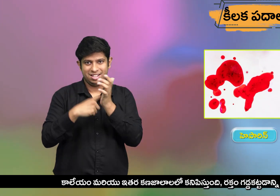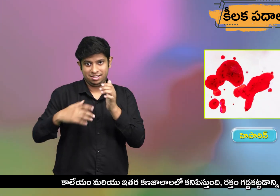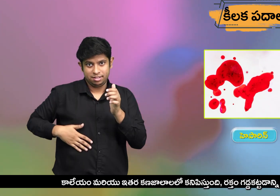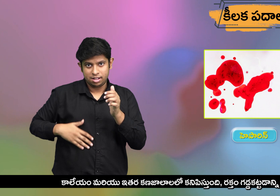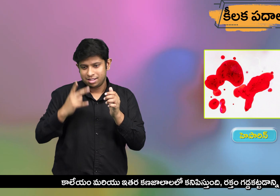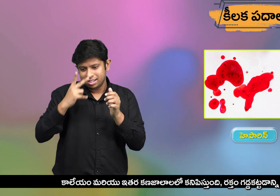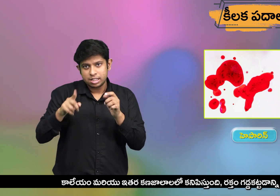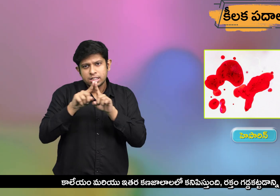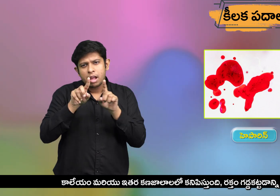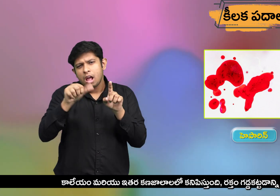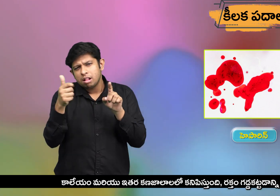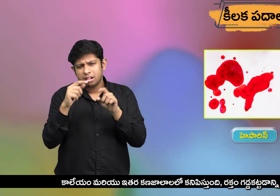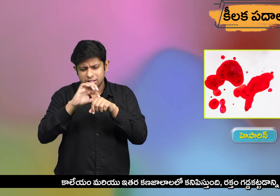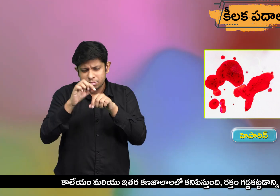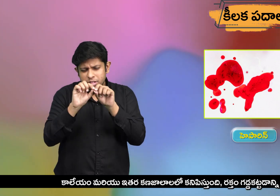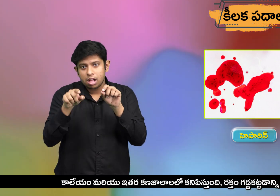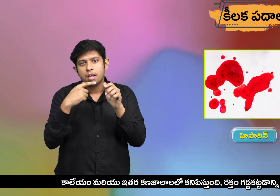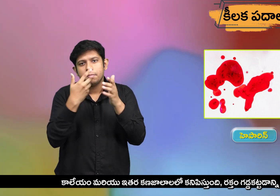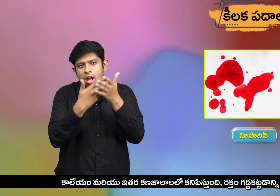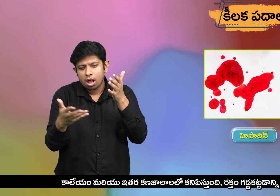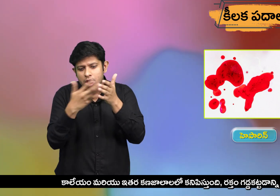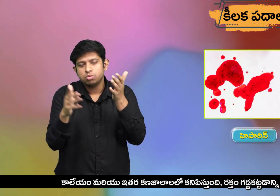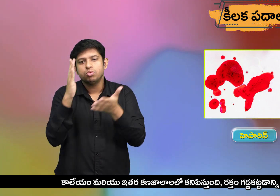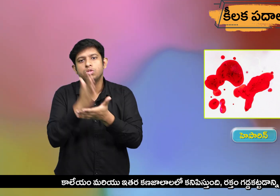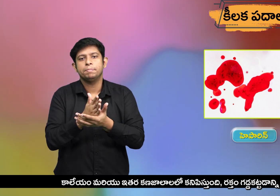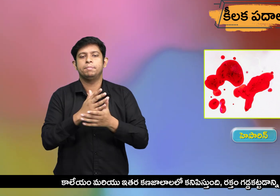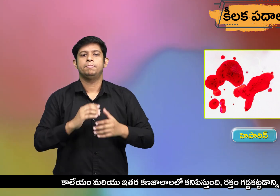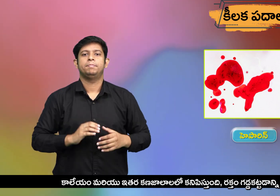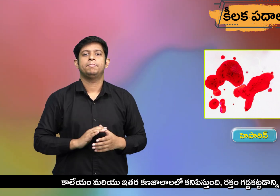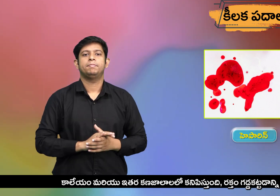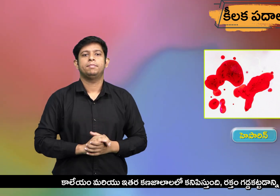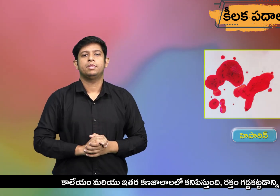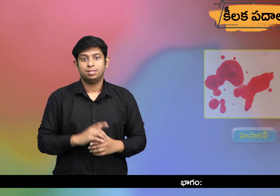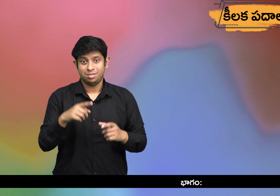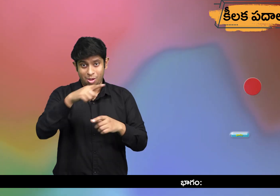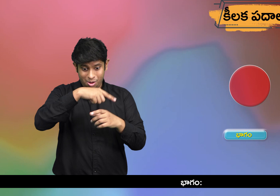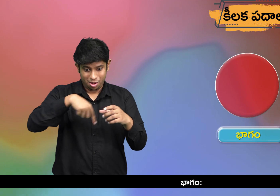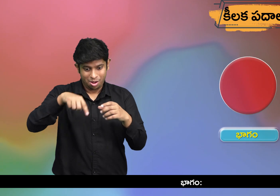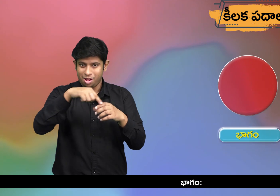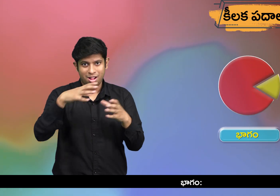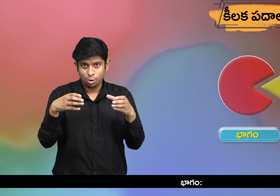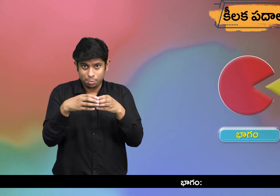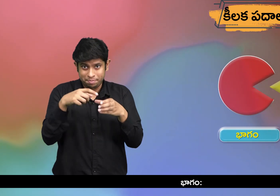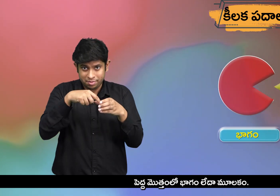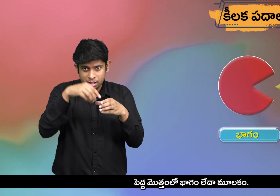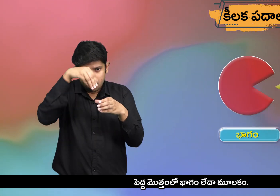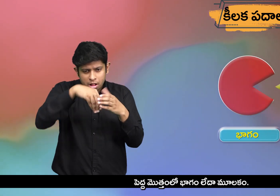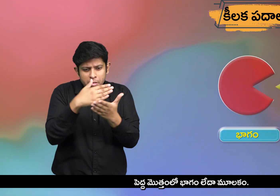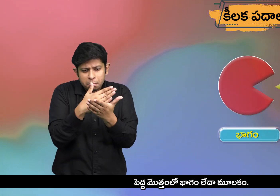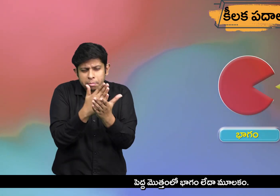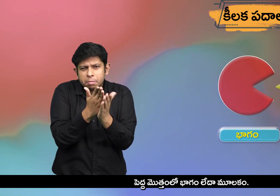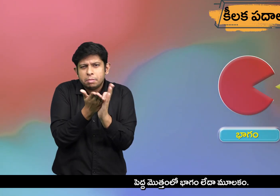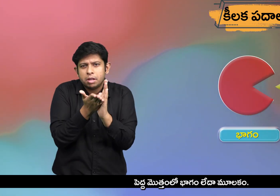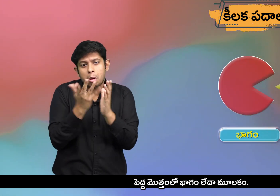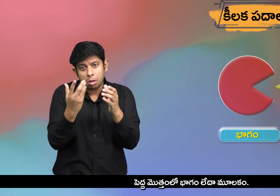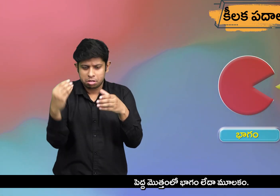కణజాలాలలో కనిపిస్తుంది. రక్తం గడ్డకట్టడాన్ని నిరోధిస్తుంది. భాగం, పెద్ద